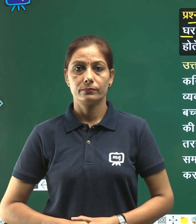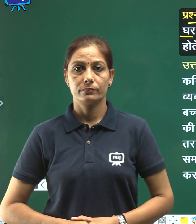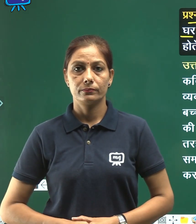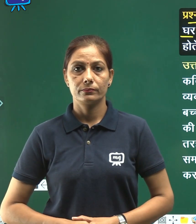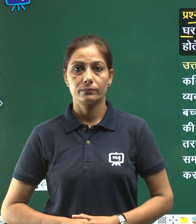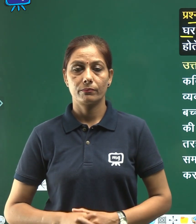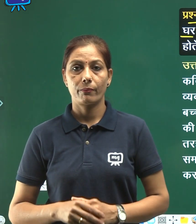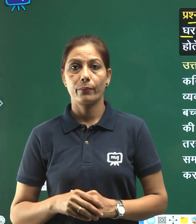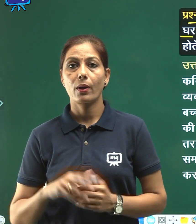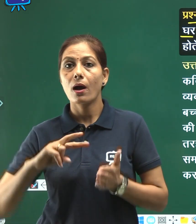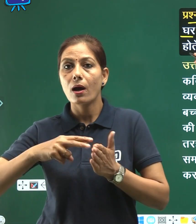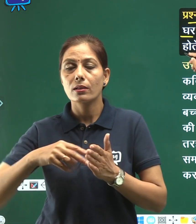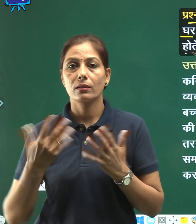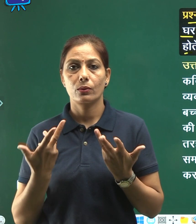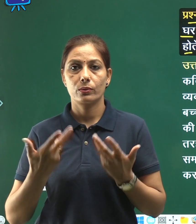माने क्या होता है?